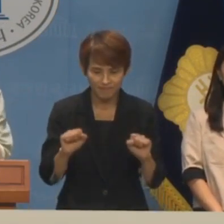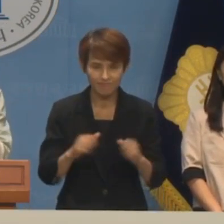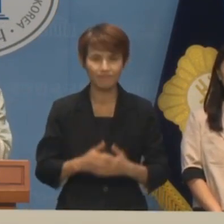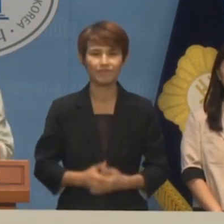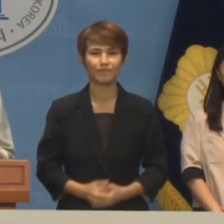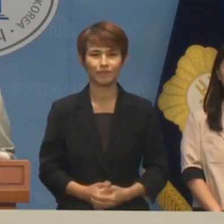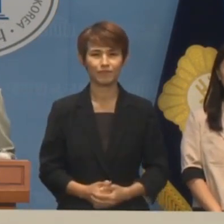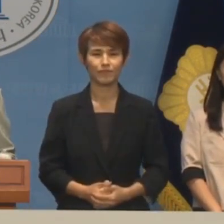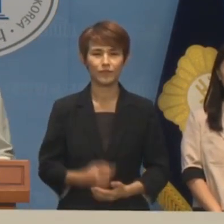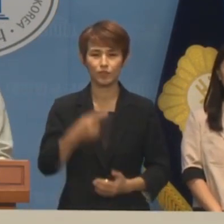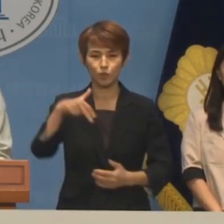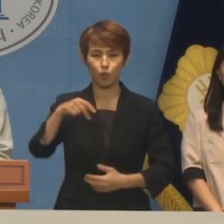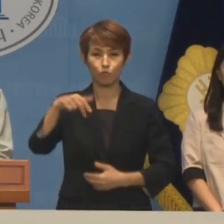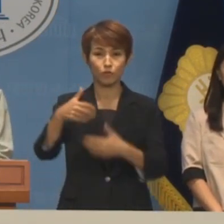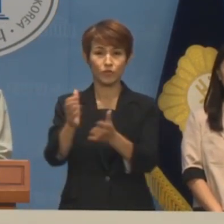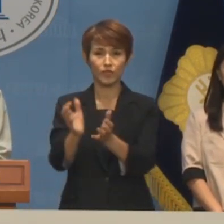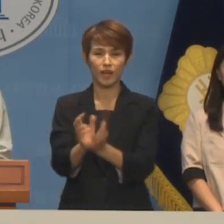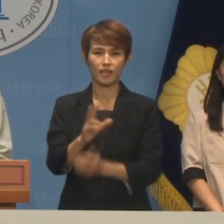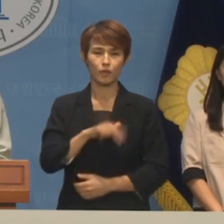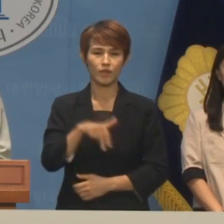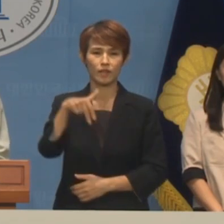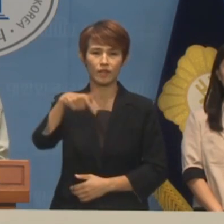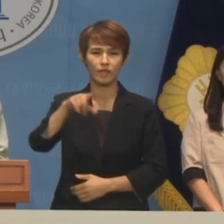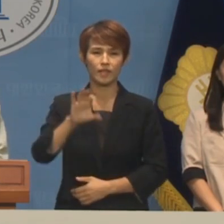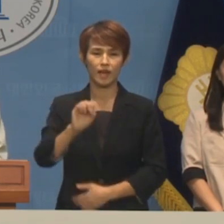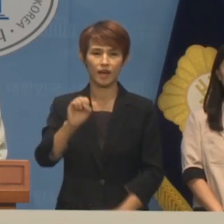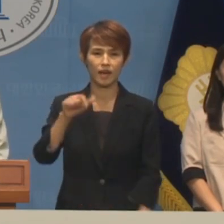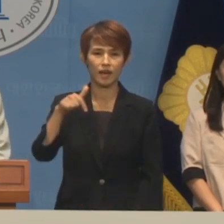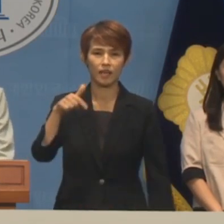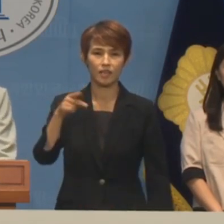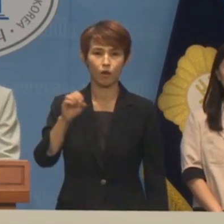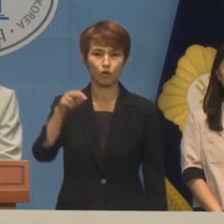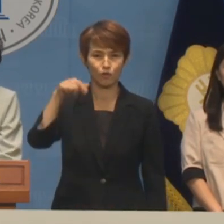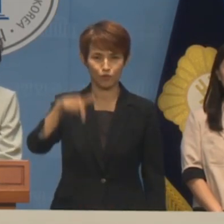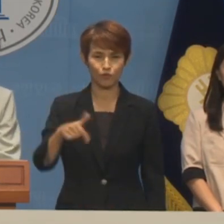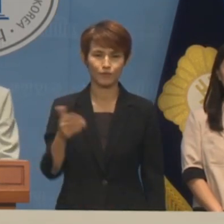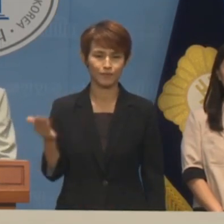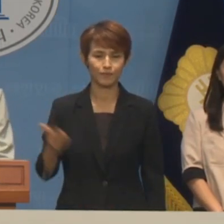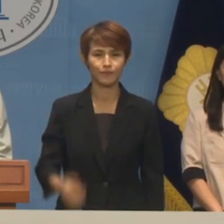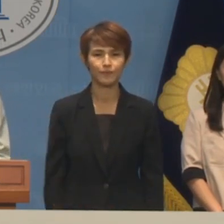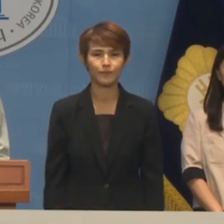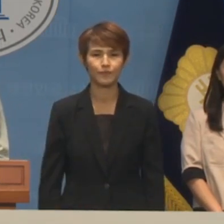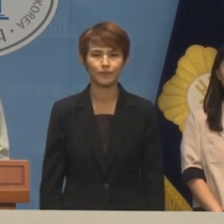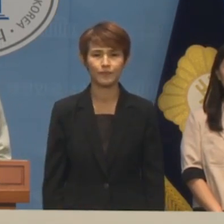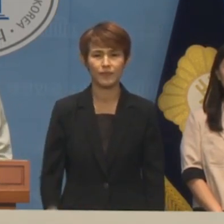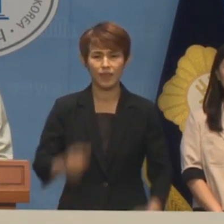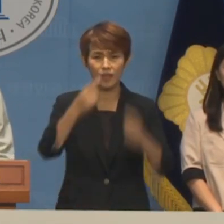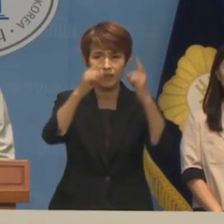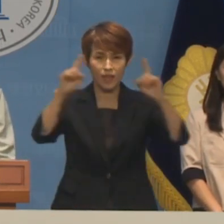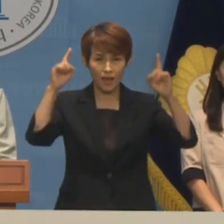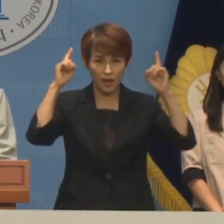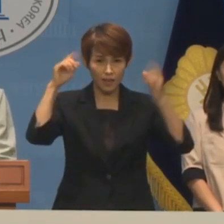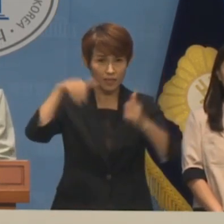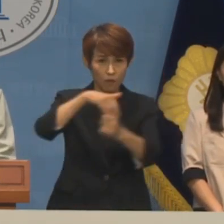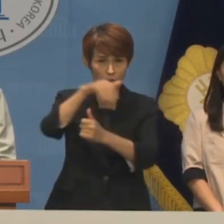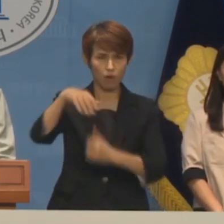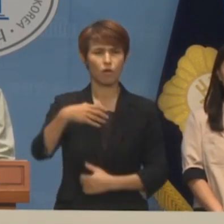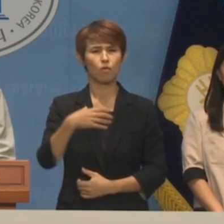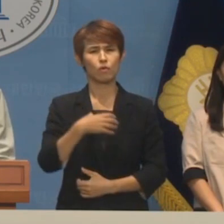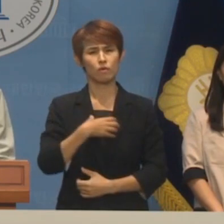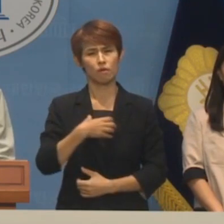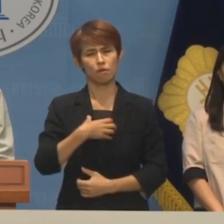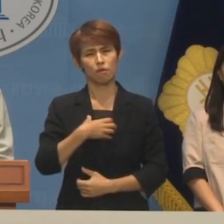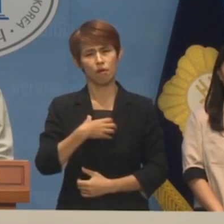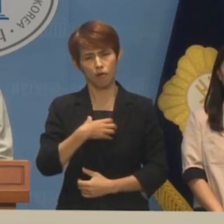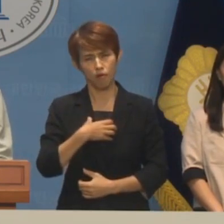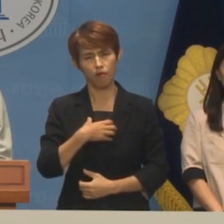안녕하십니까. 조국혁신당 국회의원 강경숙입니다. 지금 우리 대학은 위기라는 말이 무색할